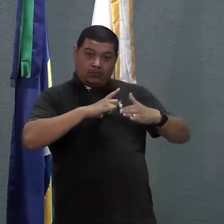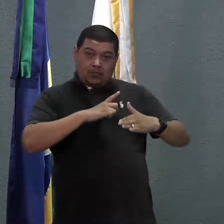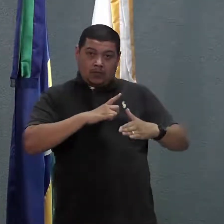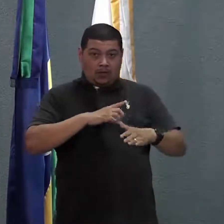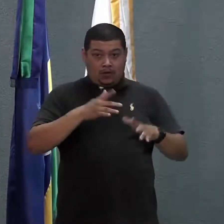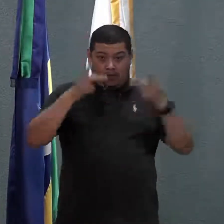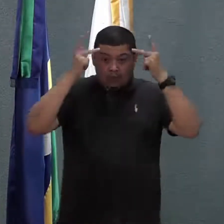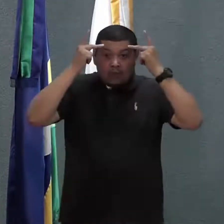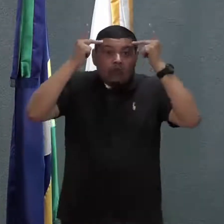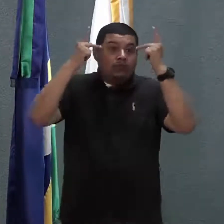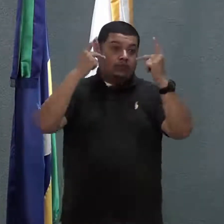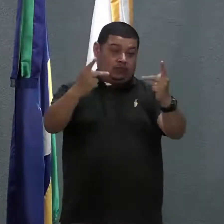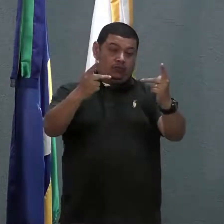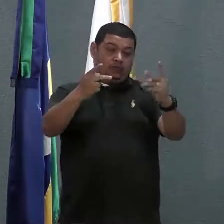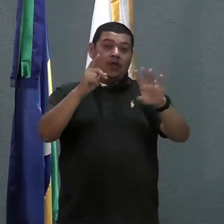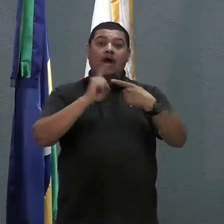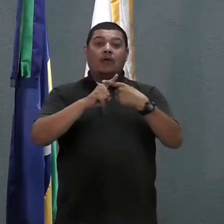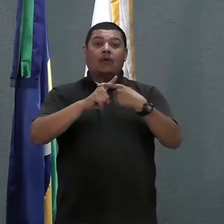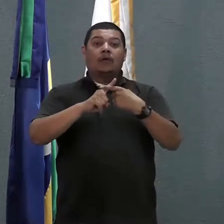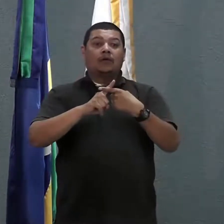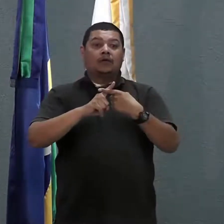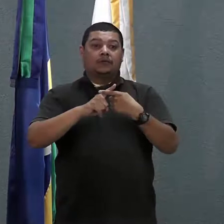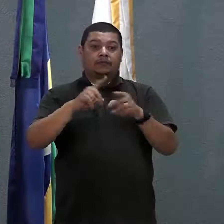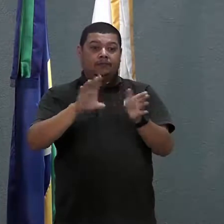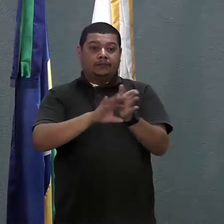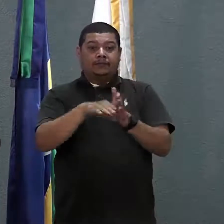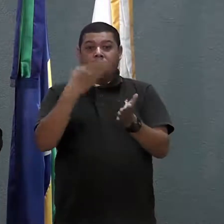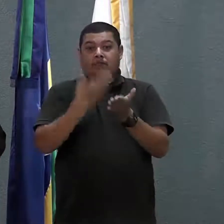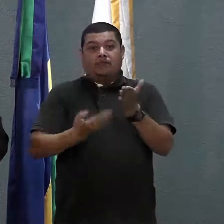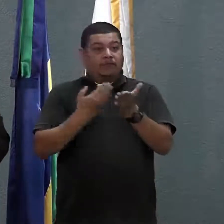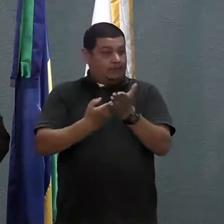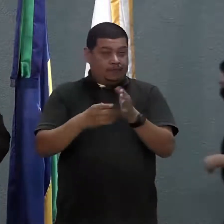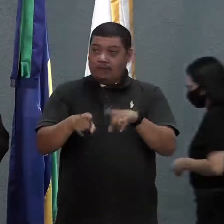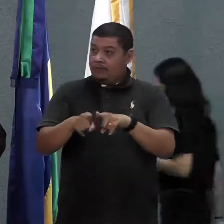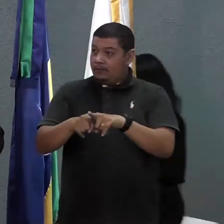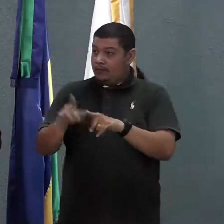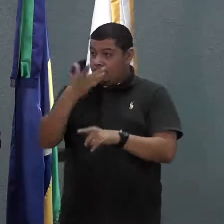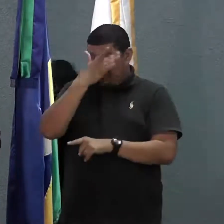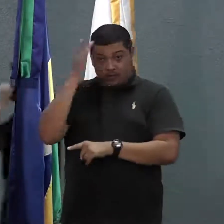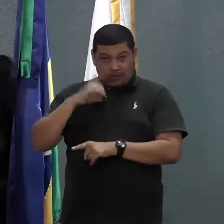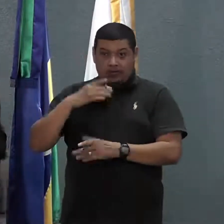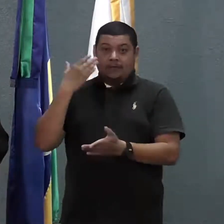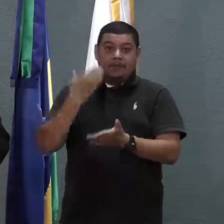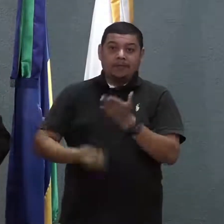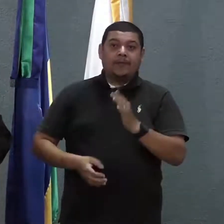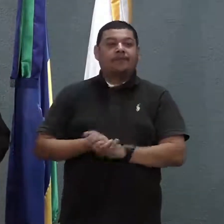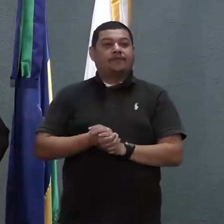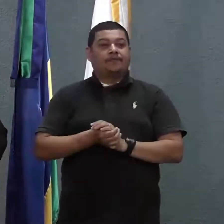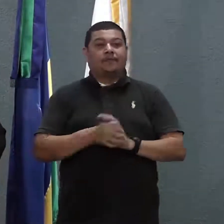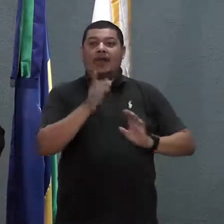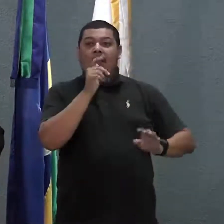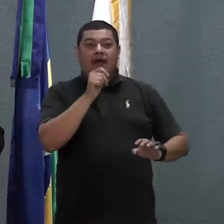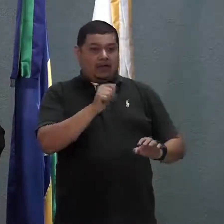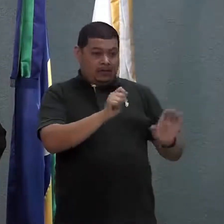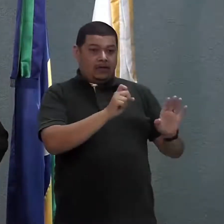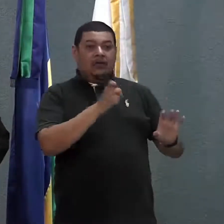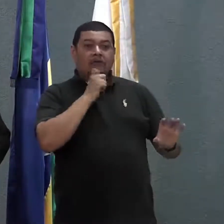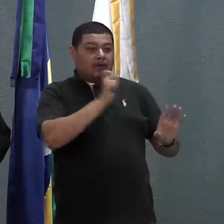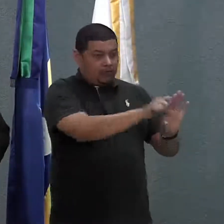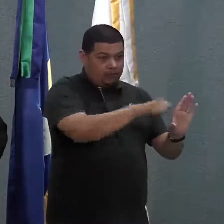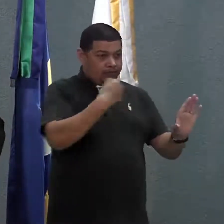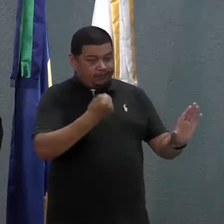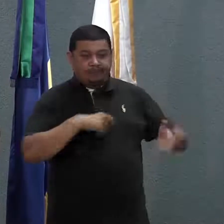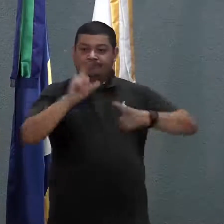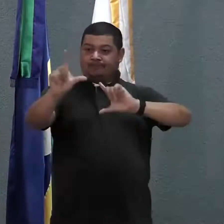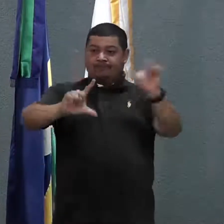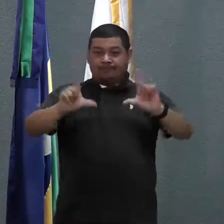estão dando, tanto para o município, quanto para as pessoas que perdem geladeira, fogão, televisão e